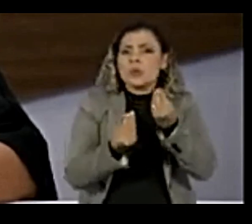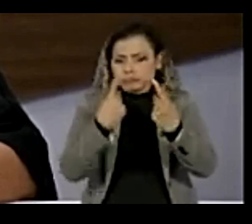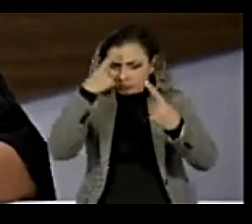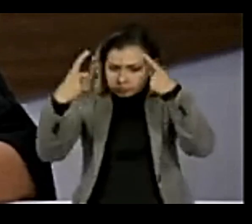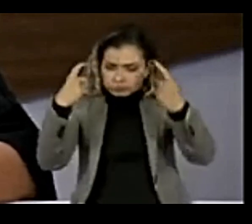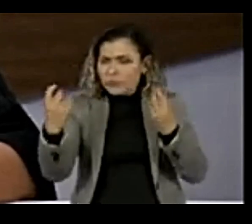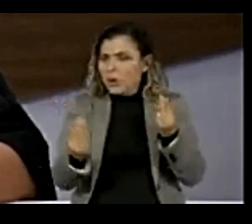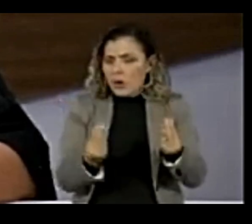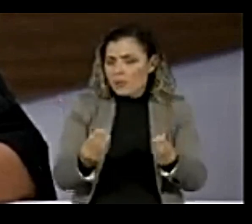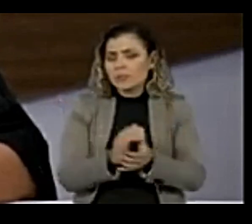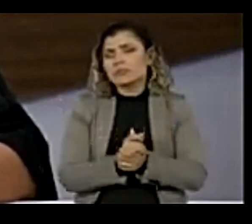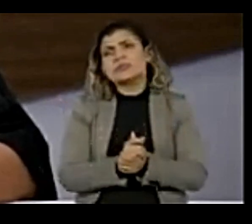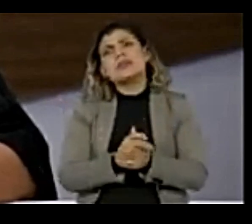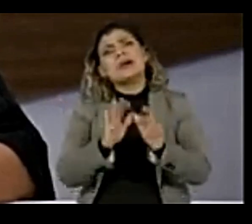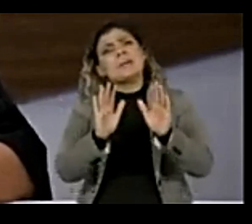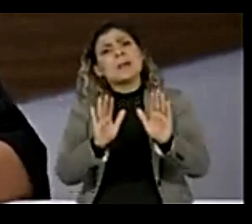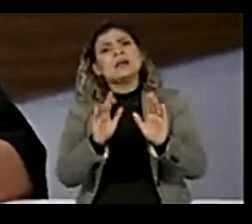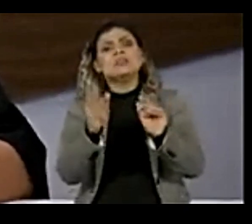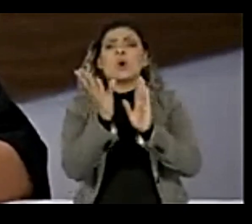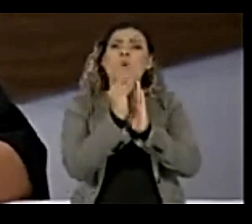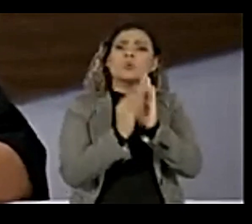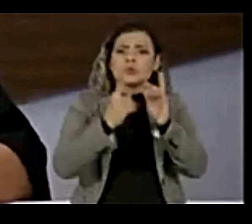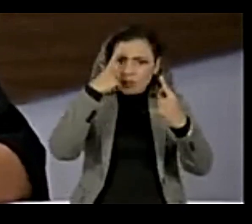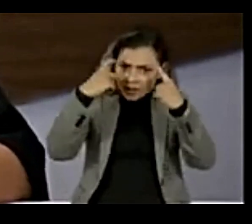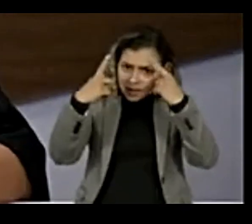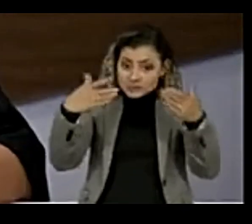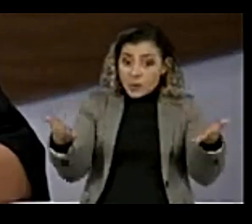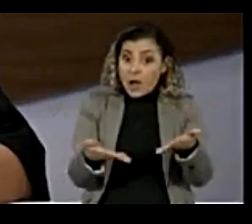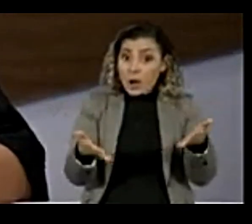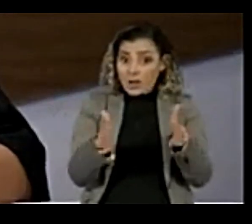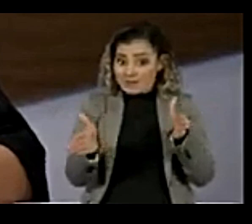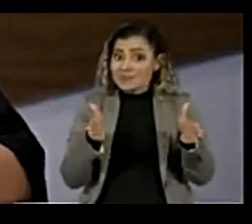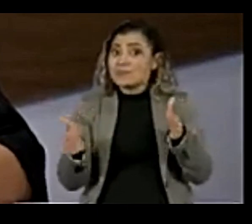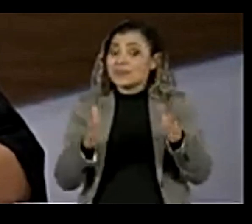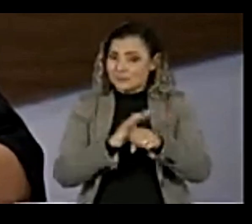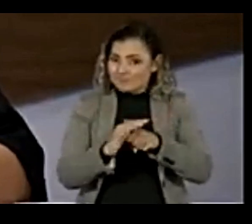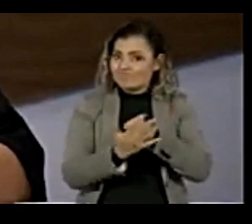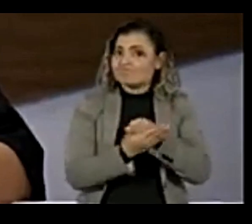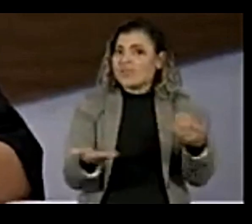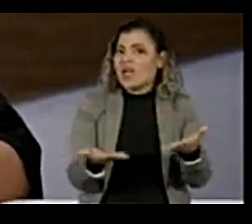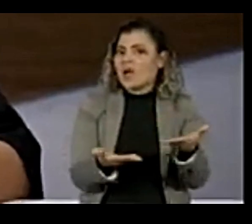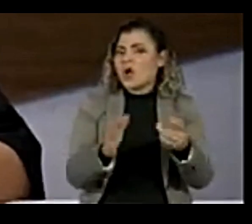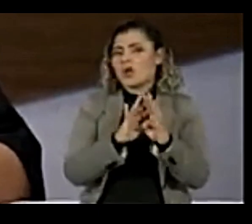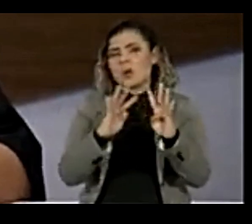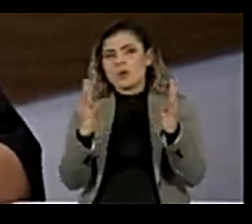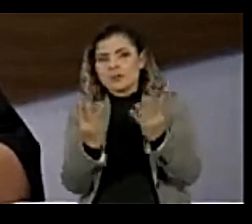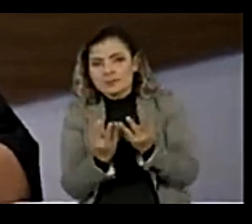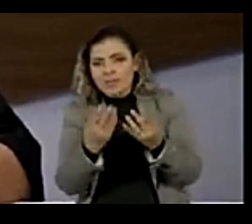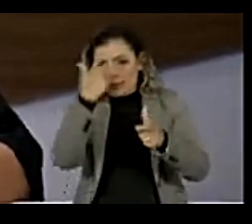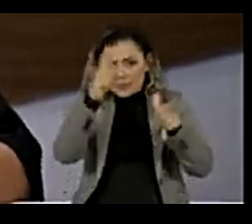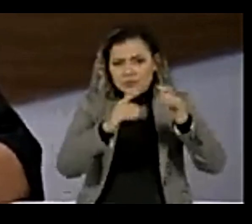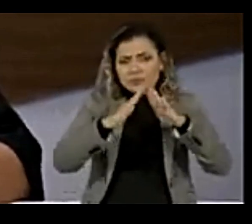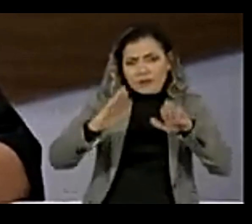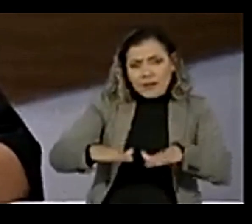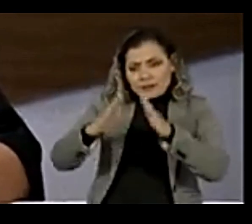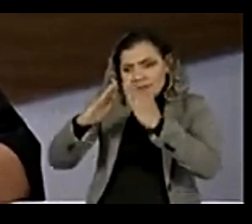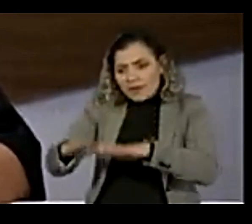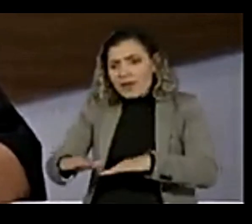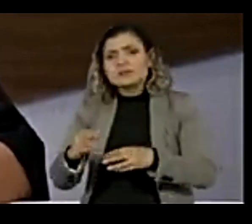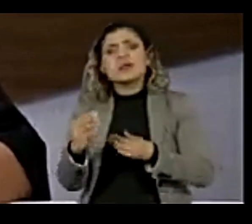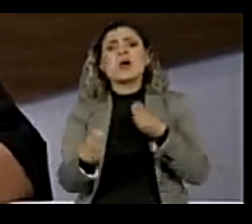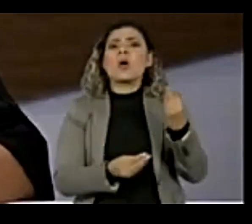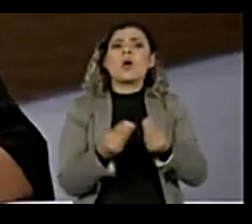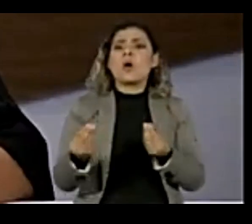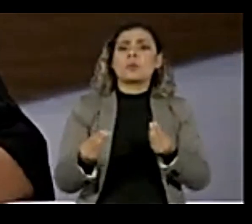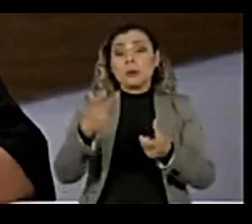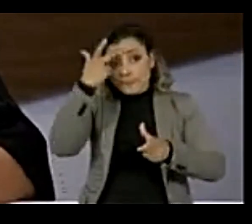sobre como está a criação de conteúdo nesse contexto que a gente está vivendo agora com Covid, pessoas em casa, muito